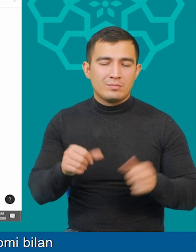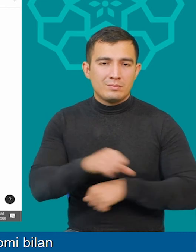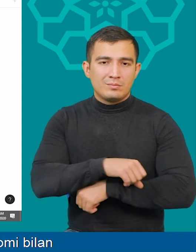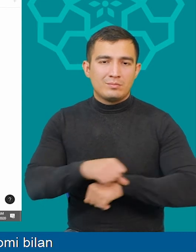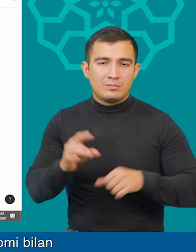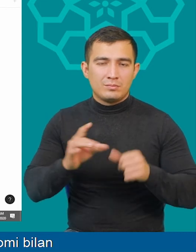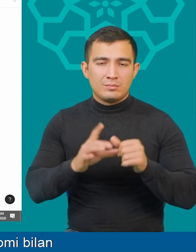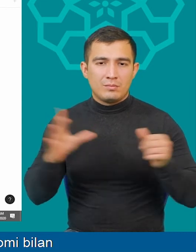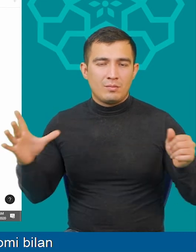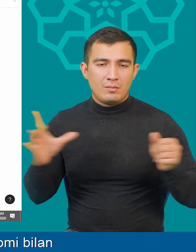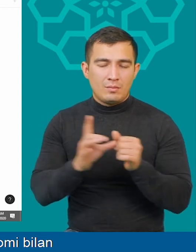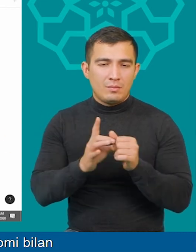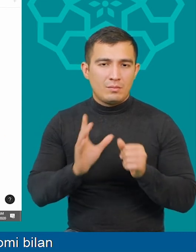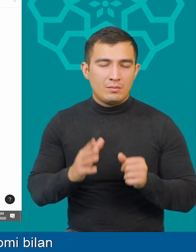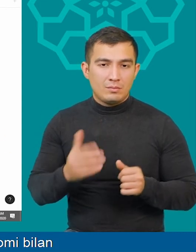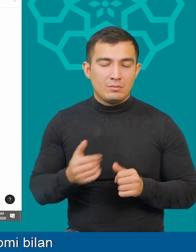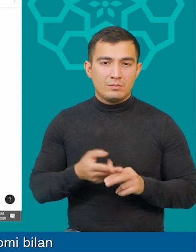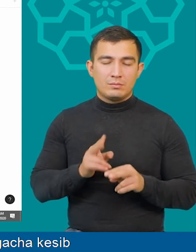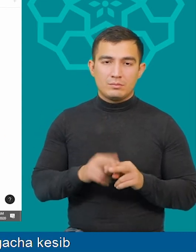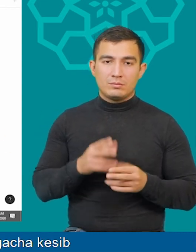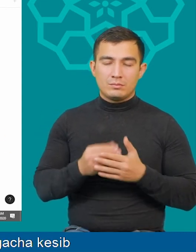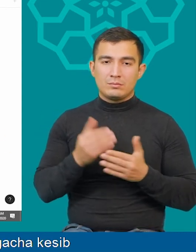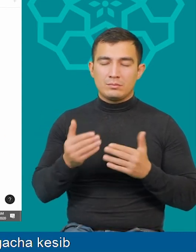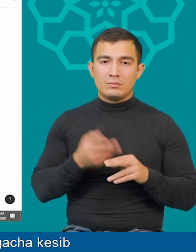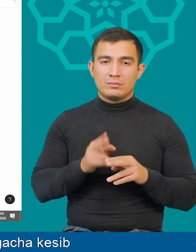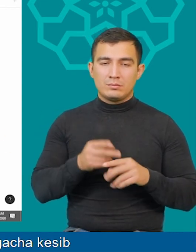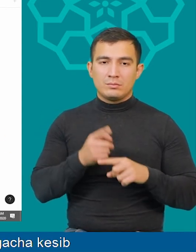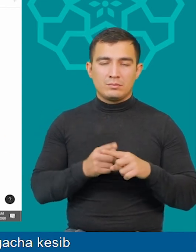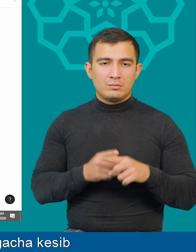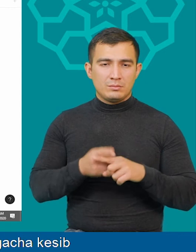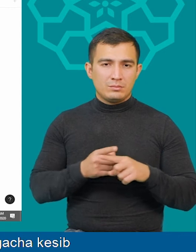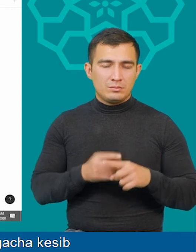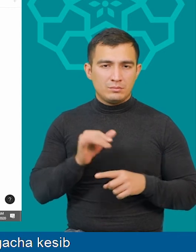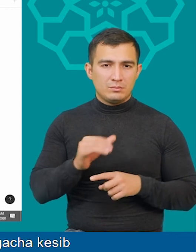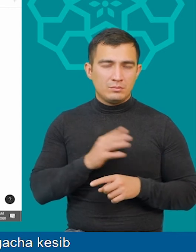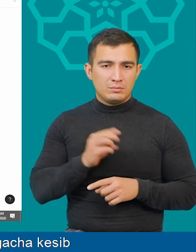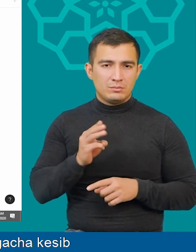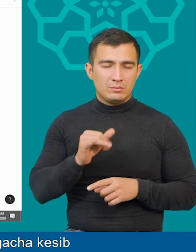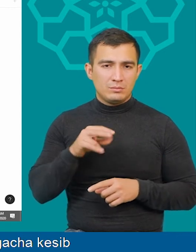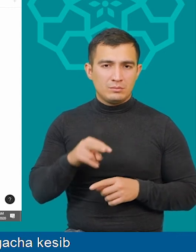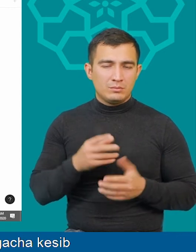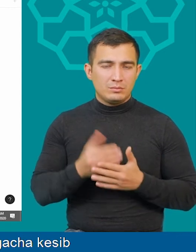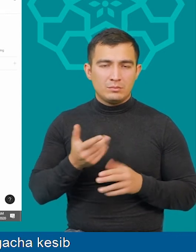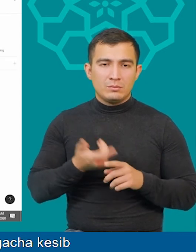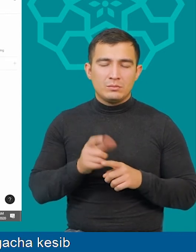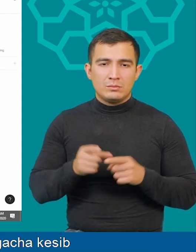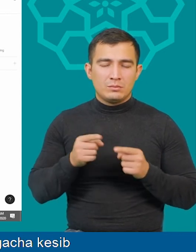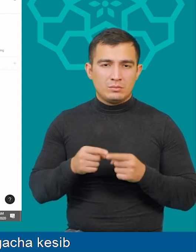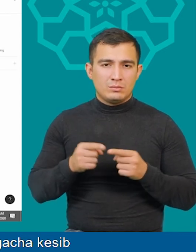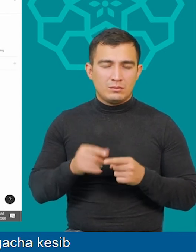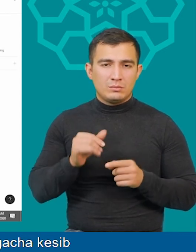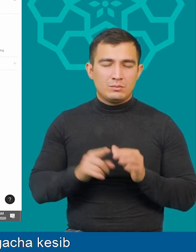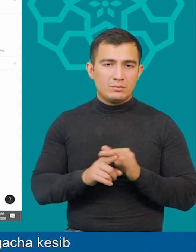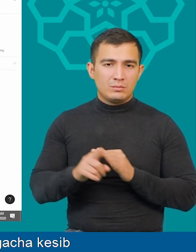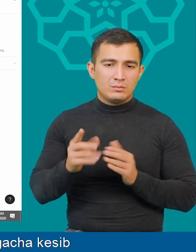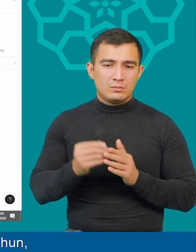Slice tool nima? Slice tool o'zi nomi bilan kesadigan tool. Demak, bizga bu yerdan eng burchagidan boshlab